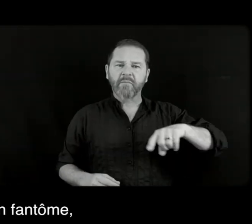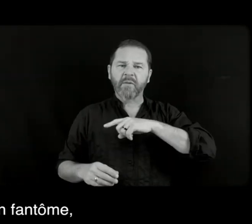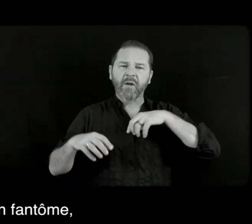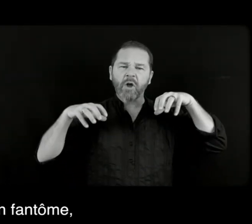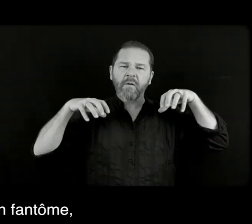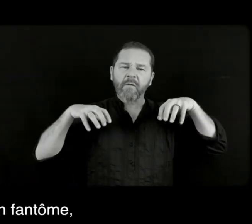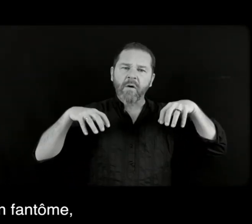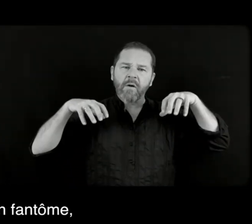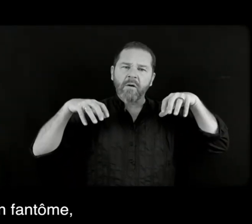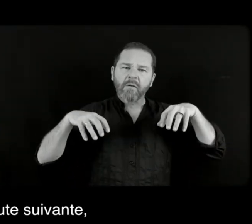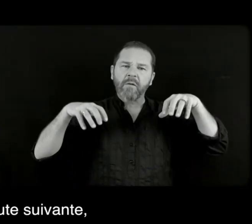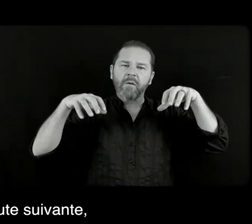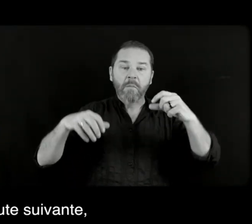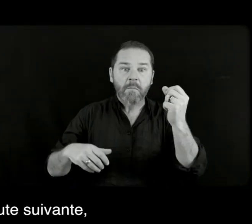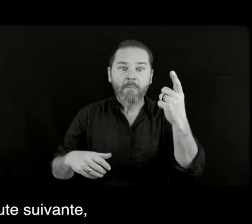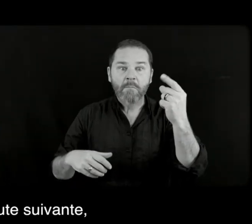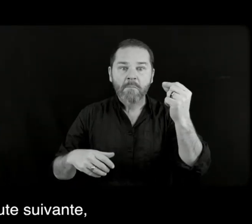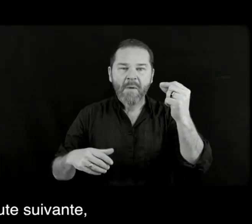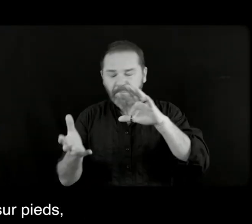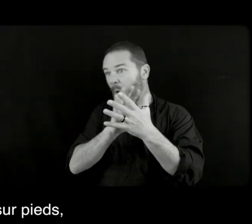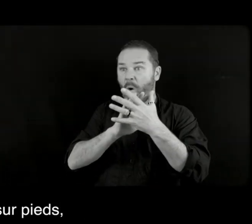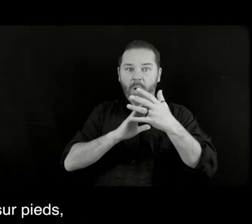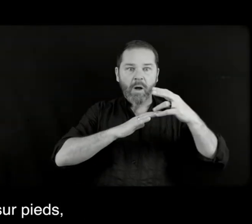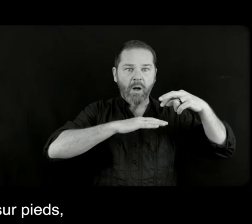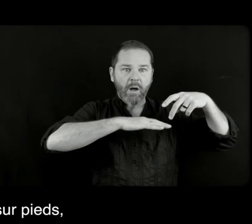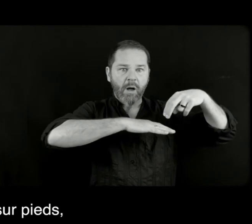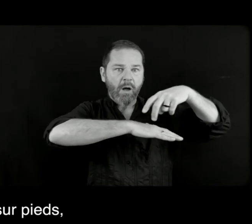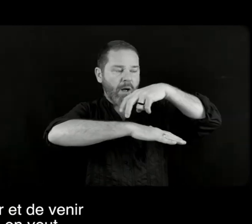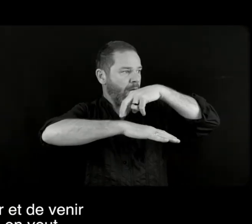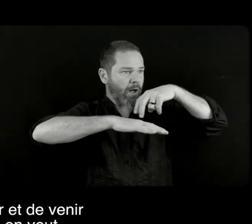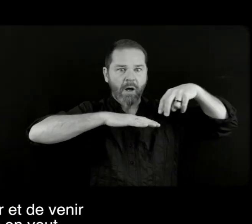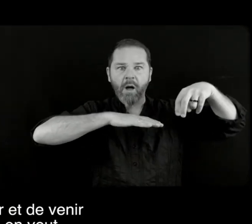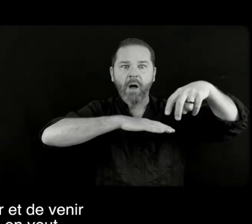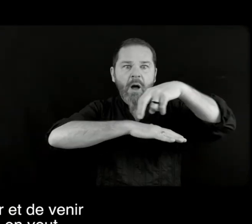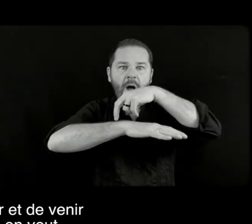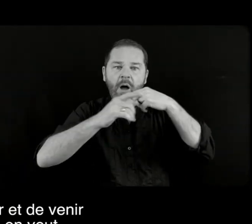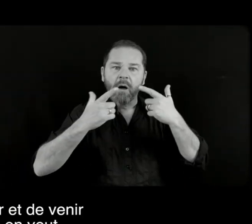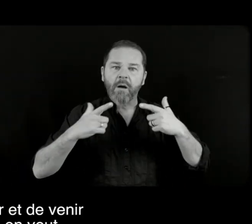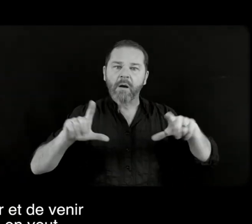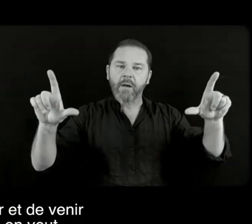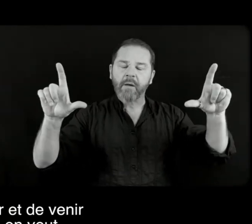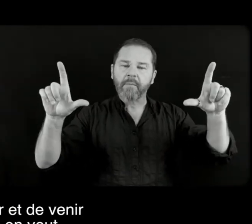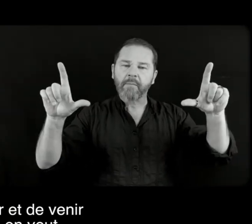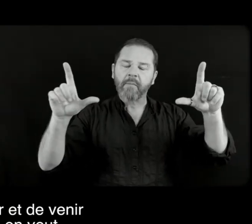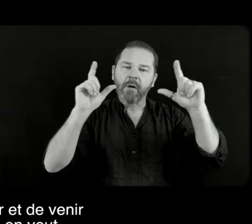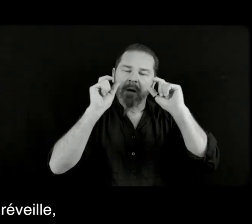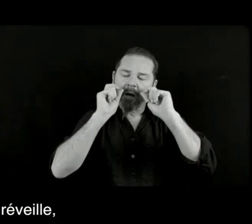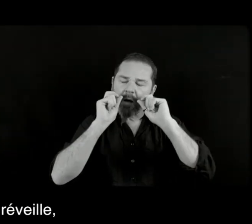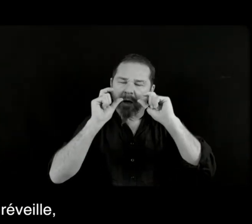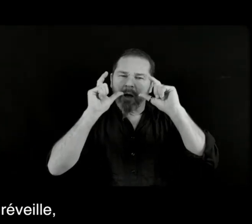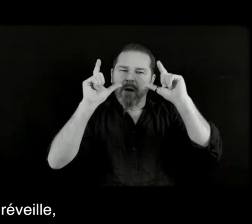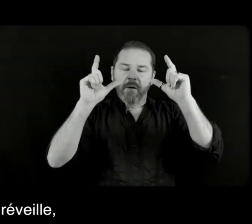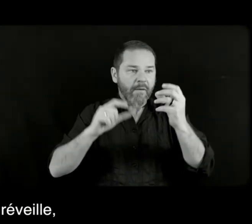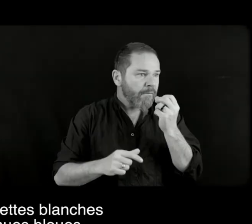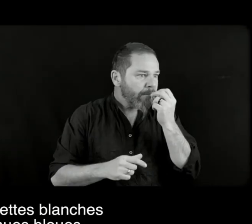On est un fantôme, et à la minute suivante, on est sur pied, libre d'aller et de venir comme on veut. On